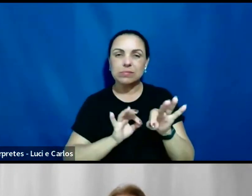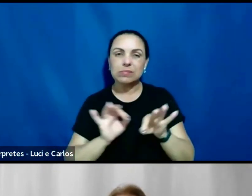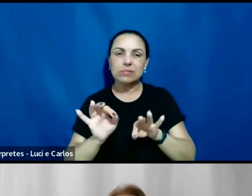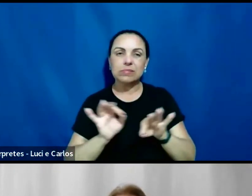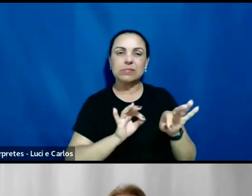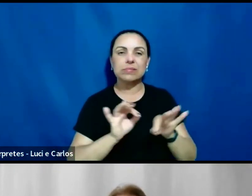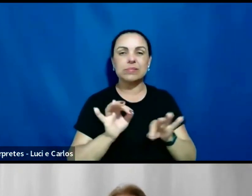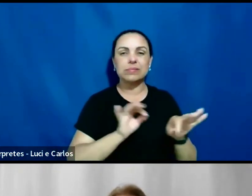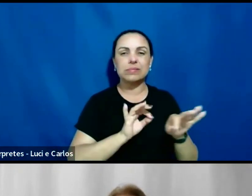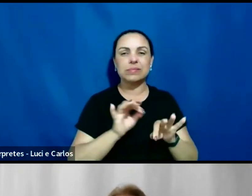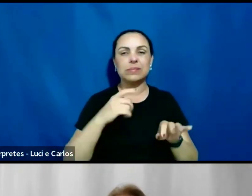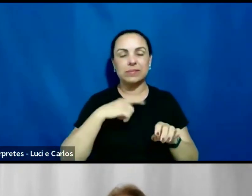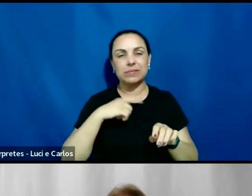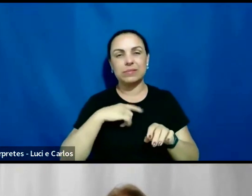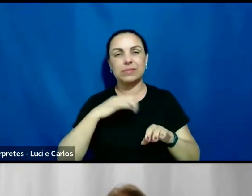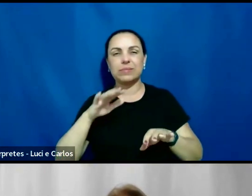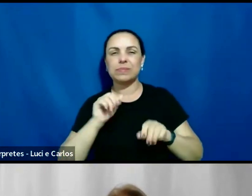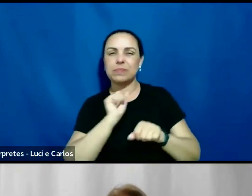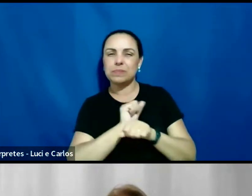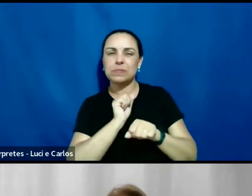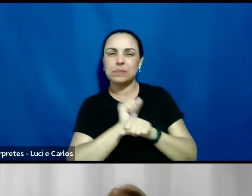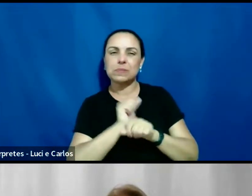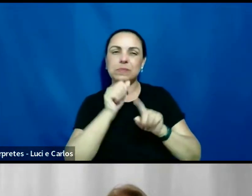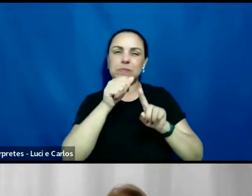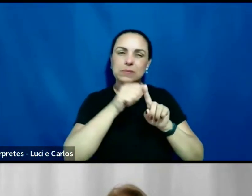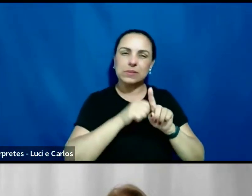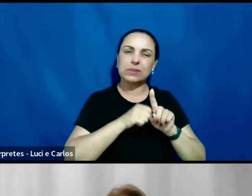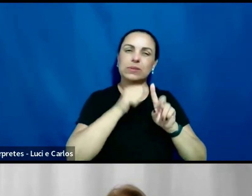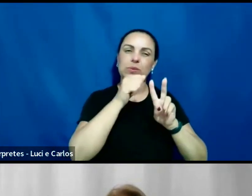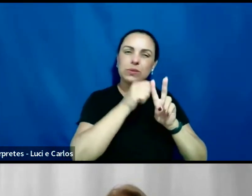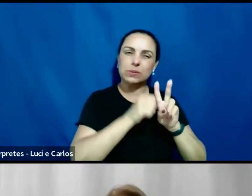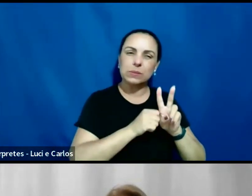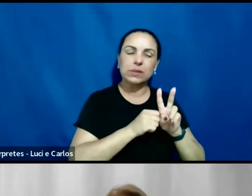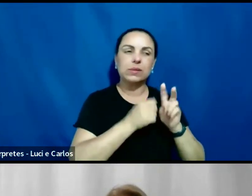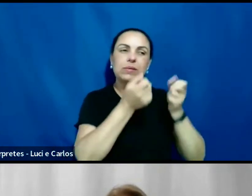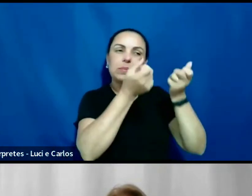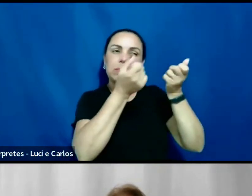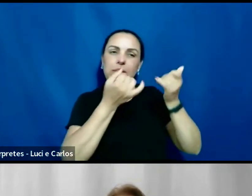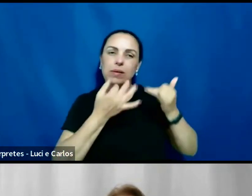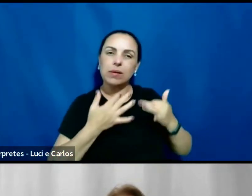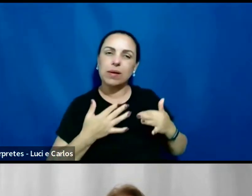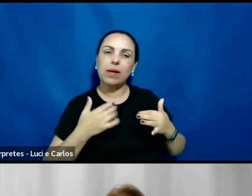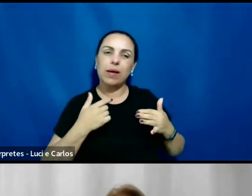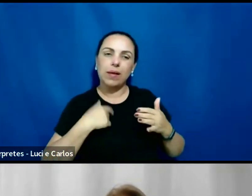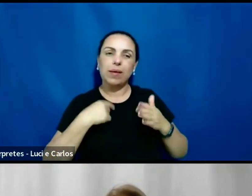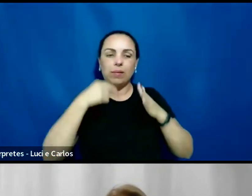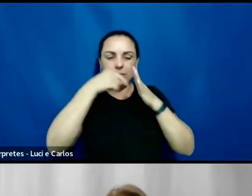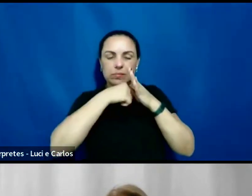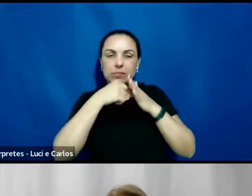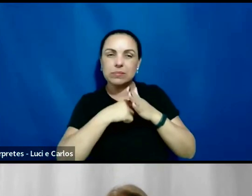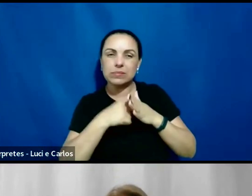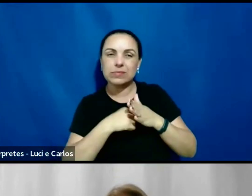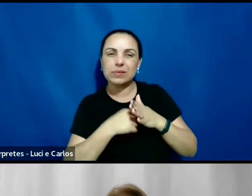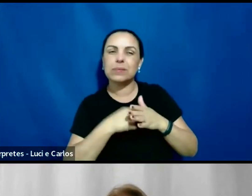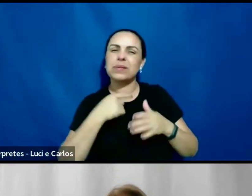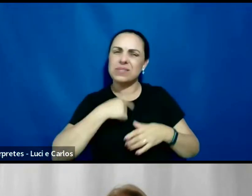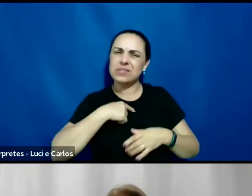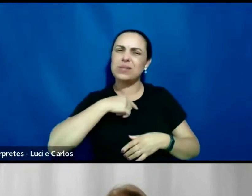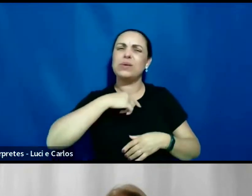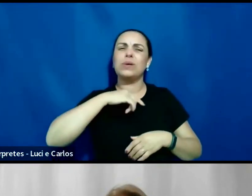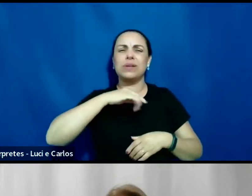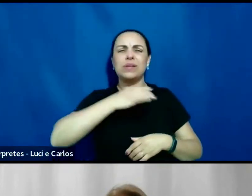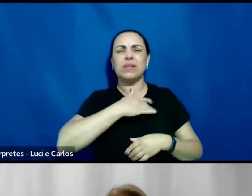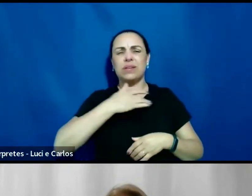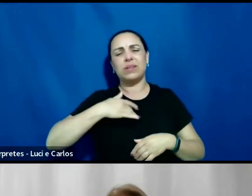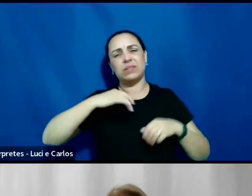2 meses a gente passa assim, uma verificação de como ficou a saúde e tudo mais. Eu falei: não, mas como o meu é mais assim,